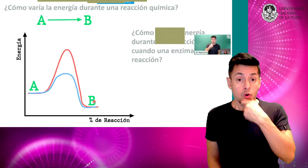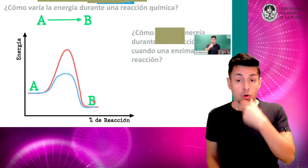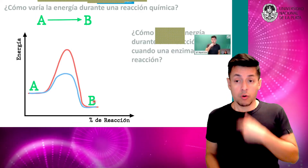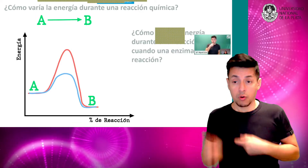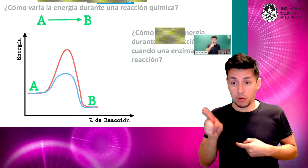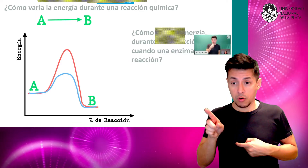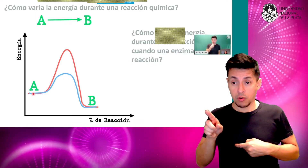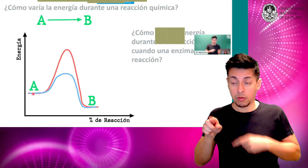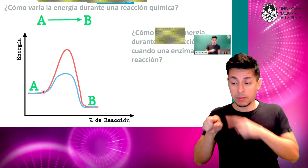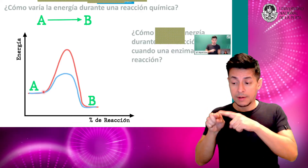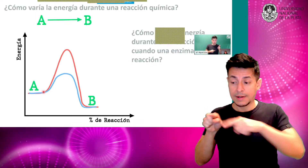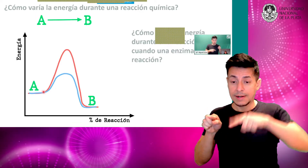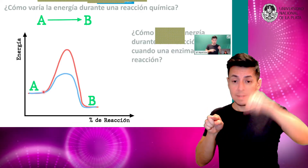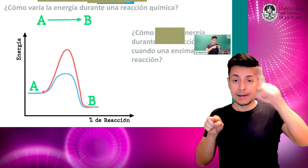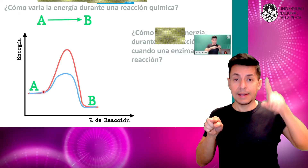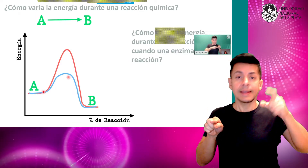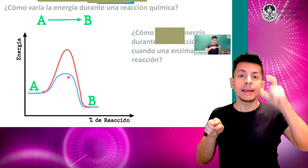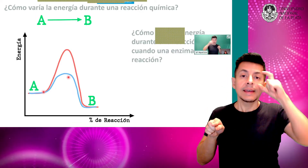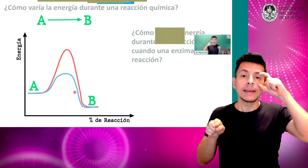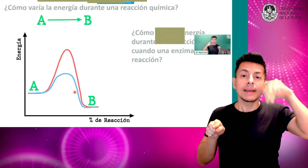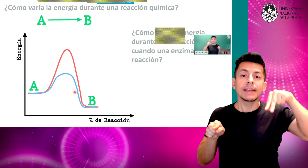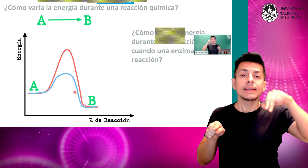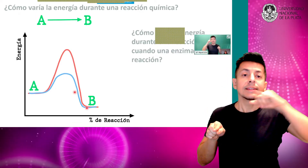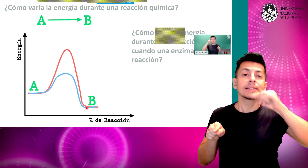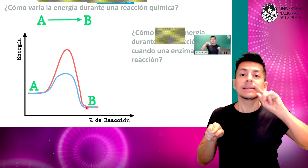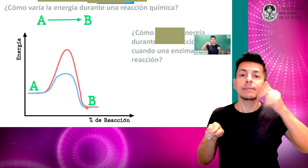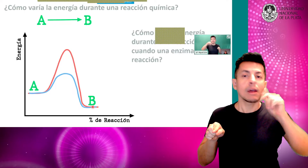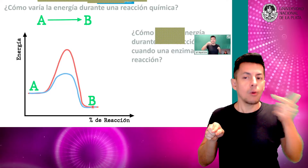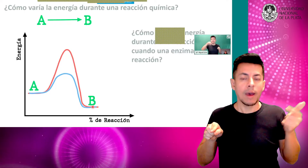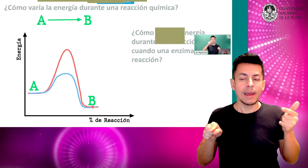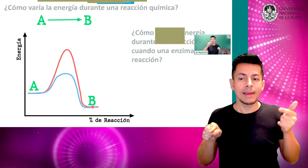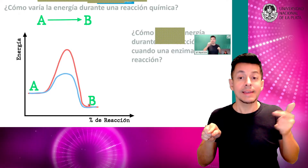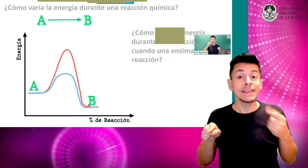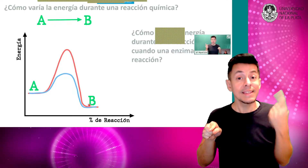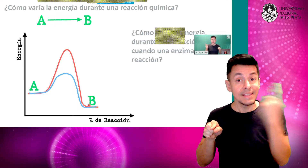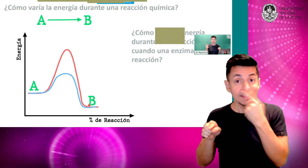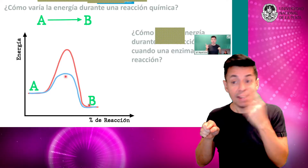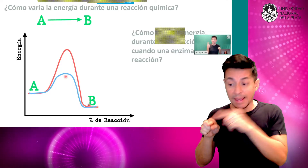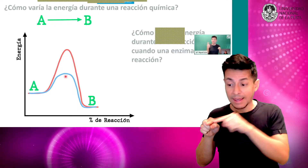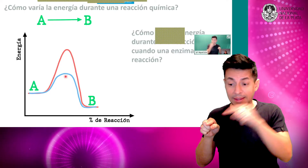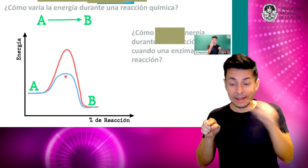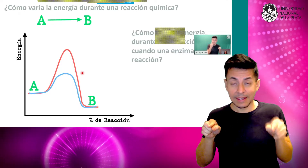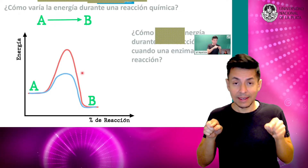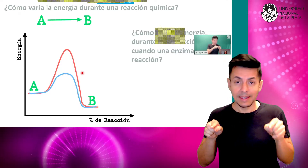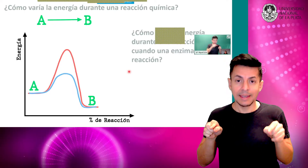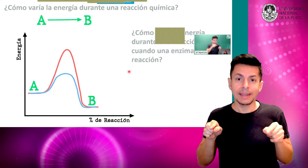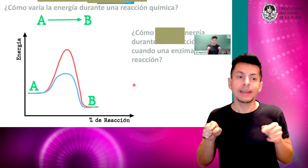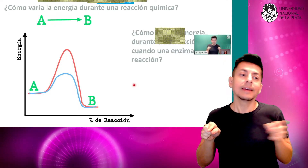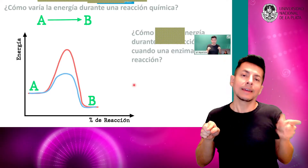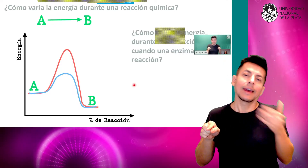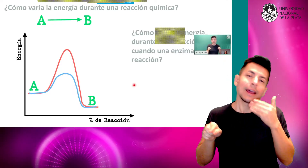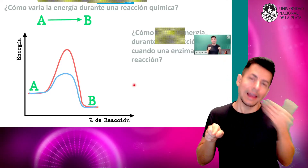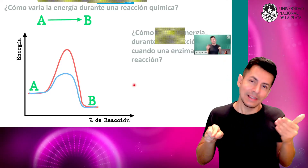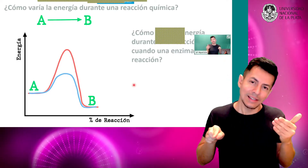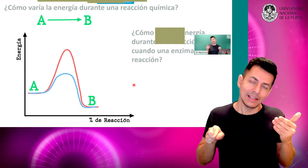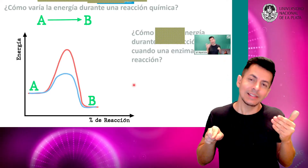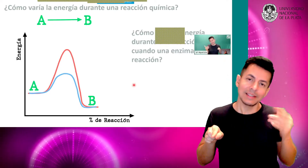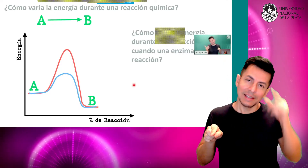sin enzima, y la curva celeste representa la energía de la reacción cuando está presente la enzima.